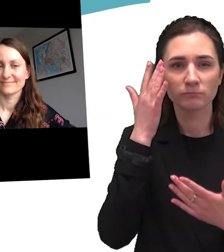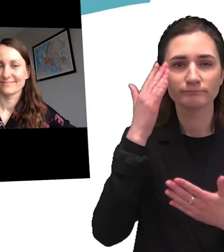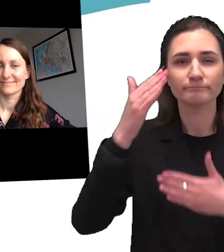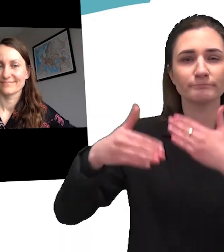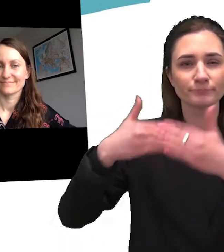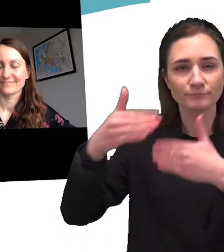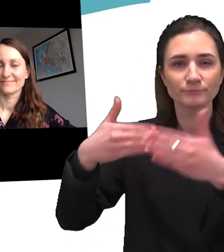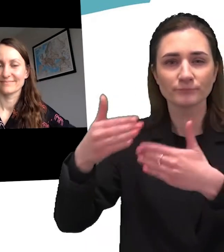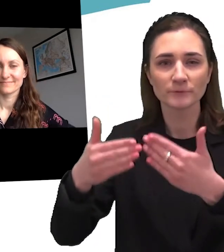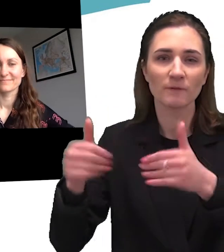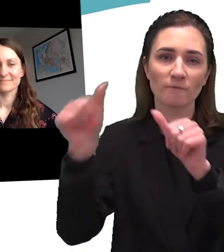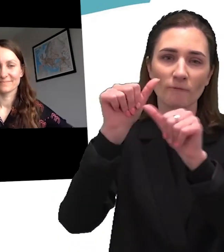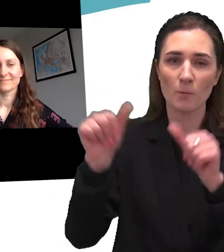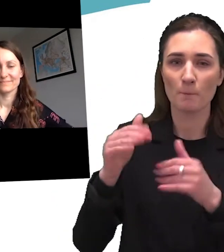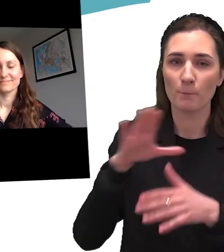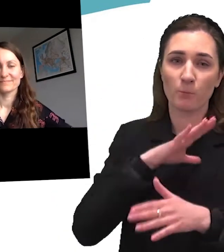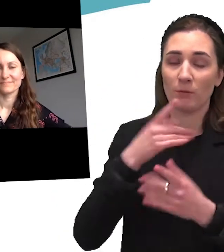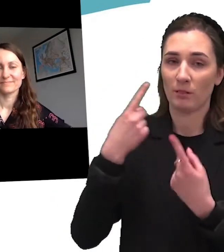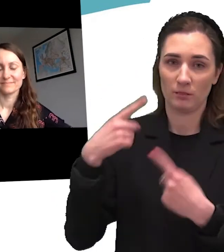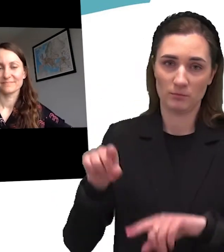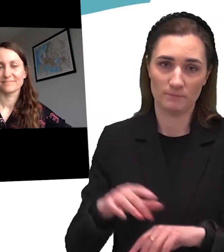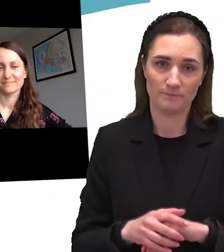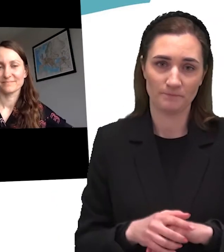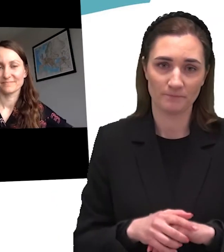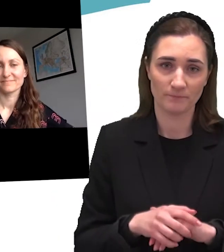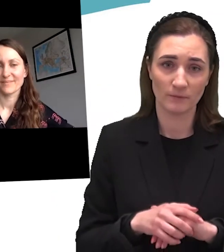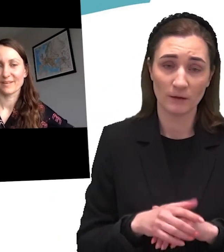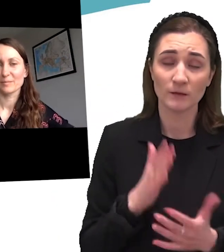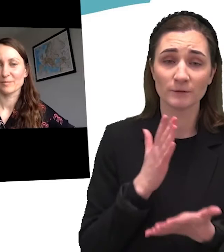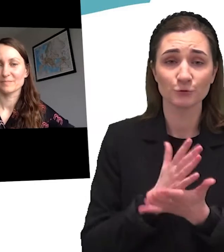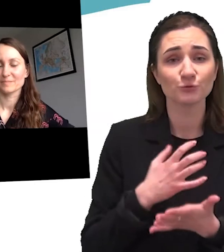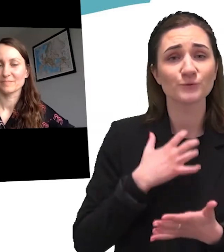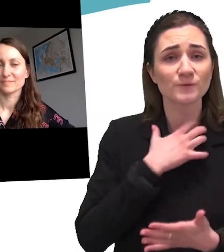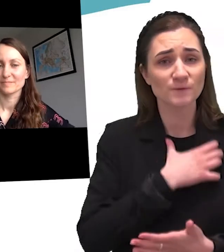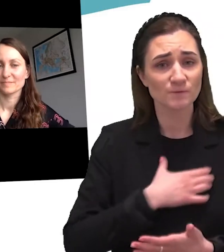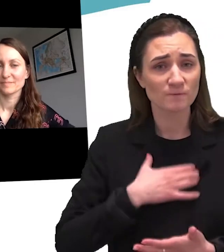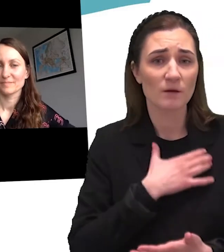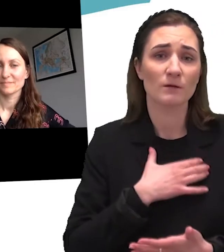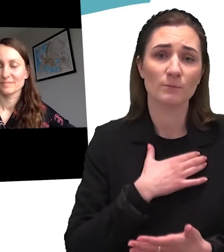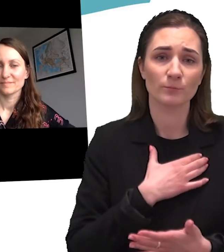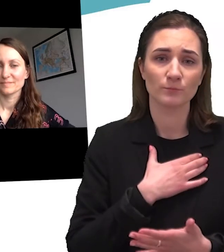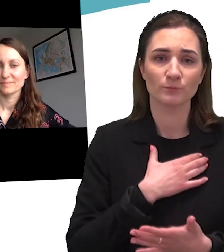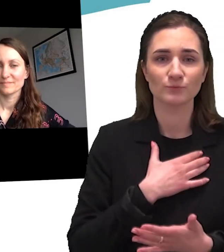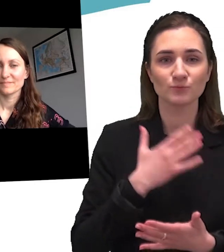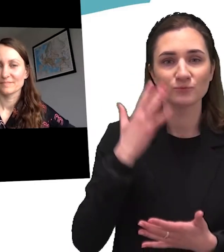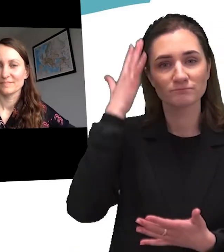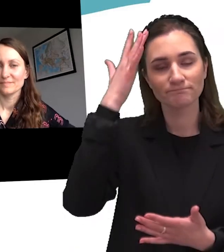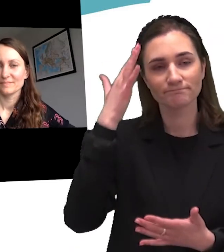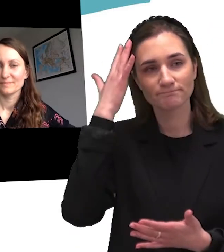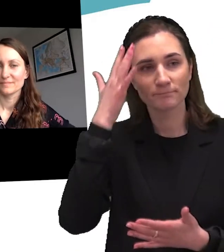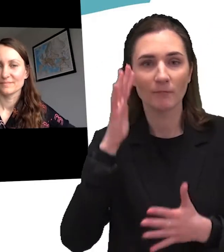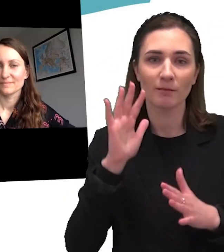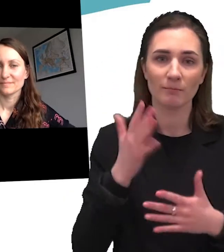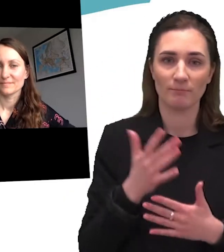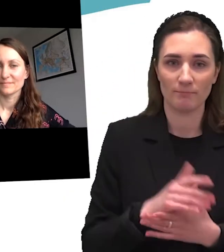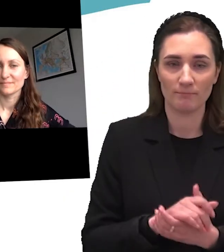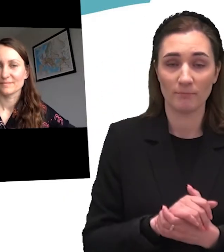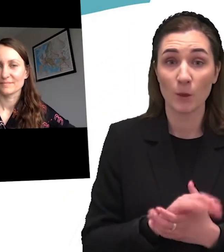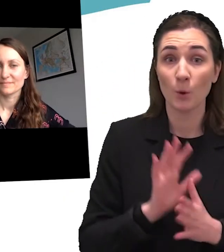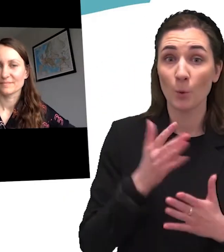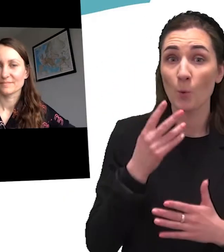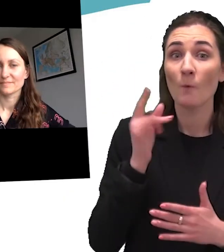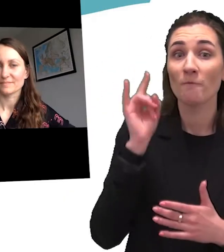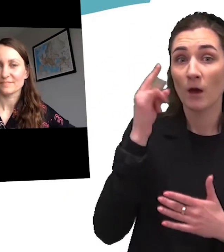lūkestis buvo per tiek metų susiformavęs visiškai kitas. Taip. Tai kas labai yra svarbu, su tais lūkesčiais